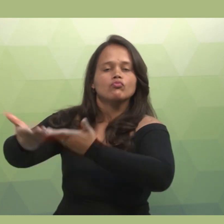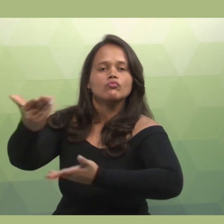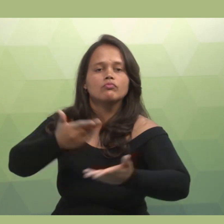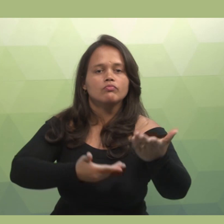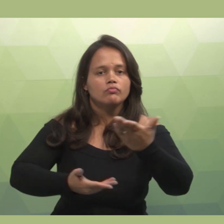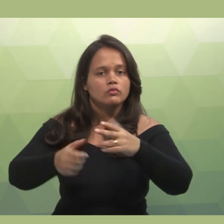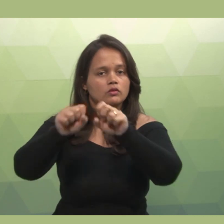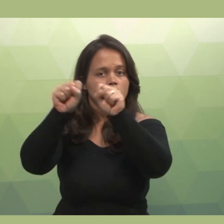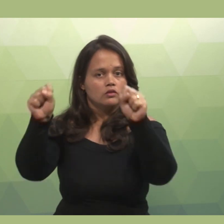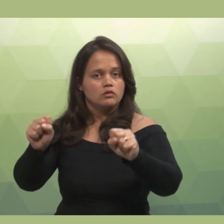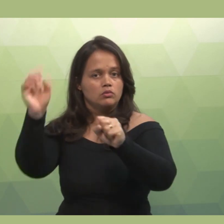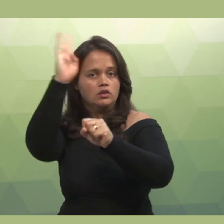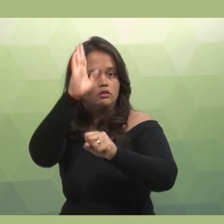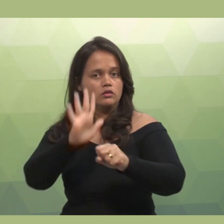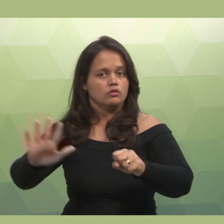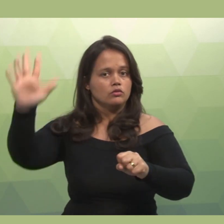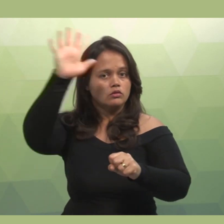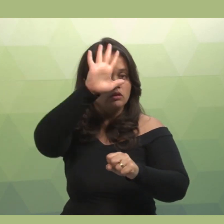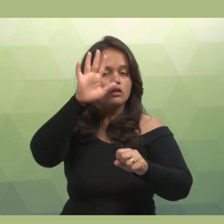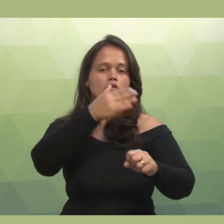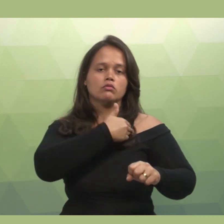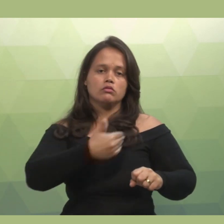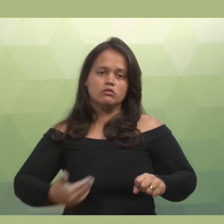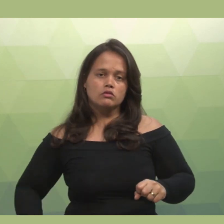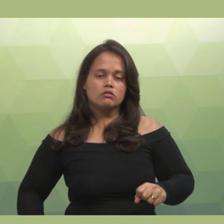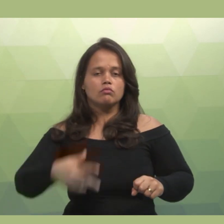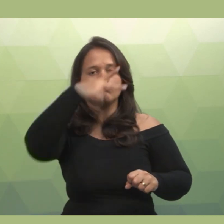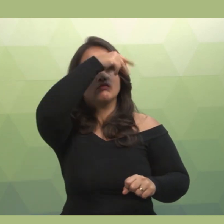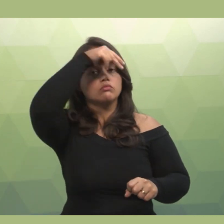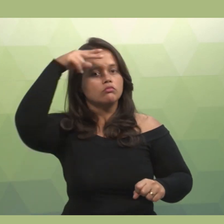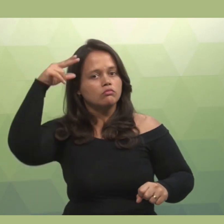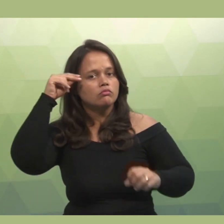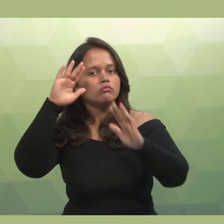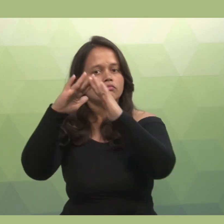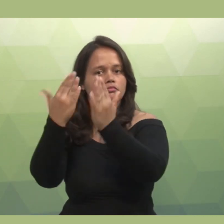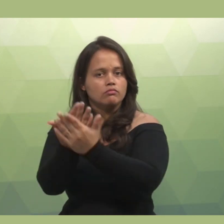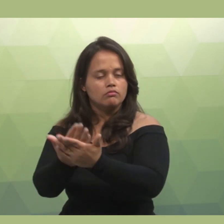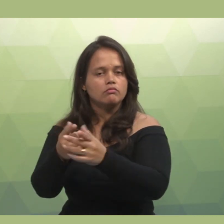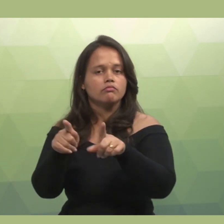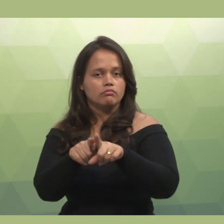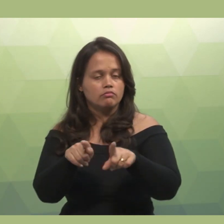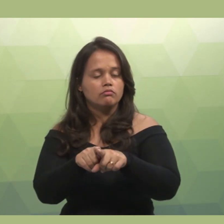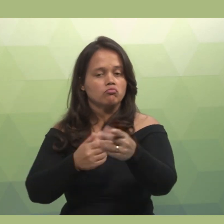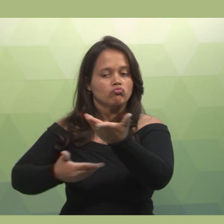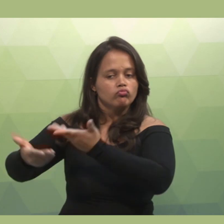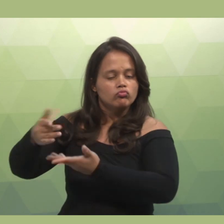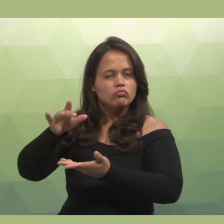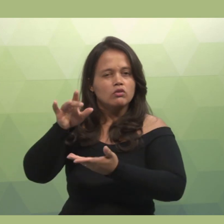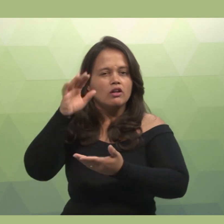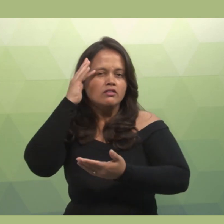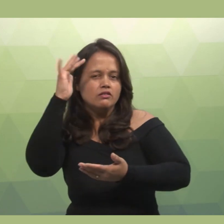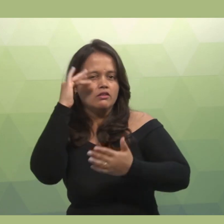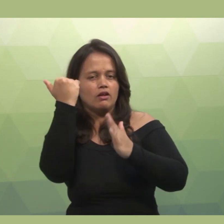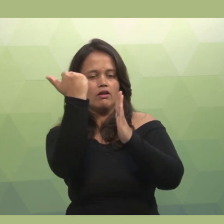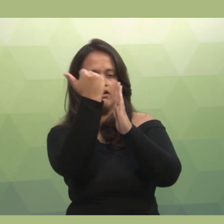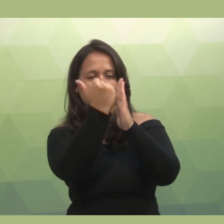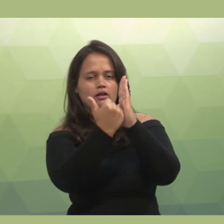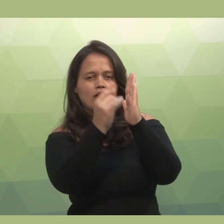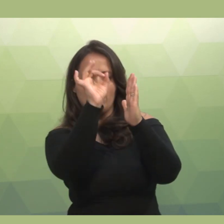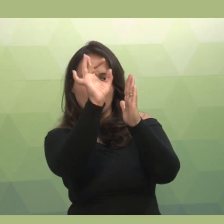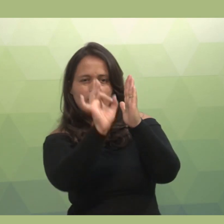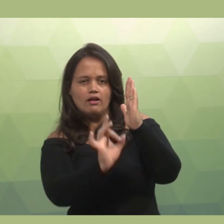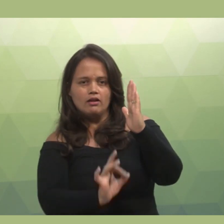nacional com o sistema estadual, municipal e escolar. Teoricamente, cada sistema de ensino forma um conjunto articulado